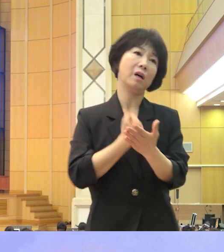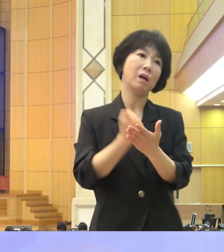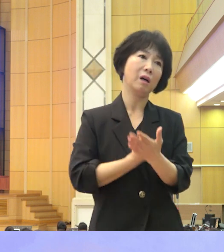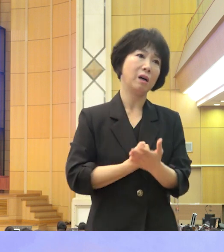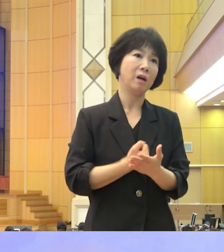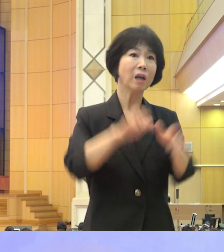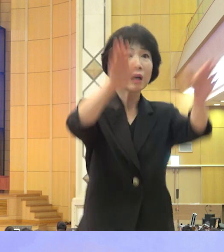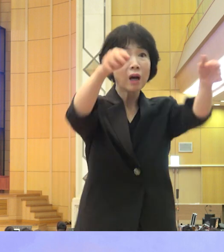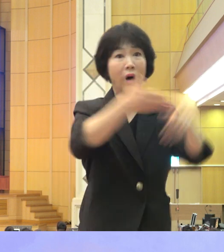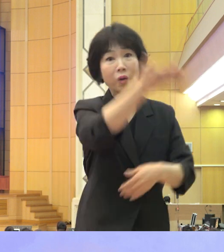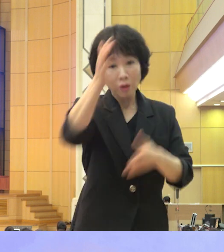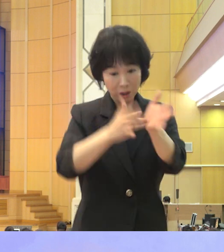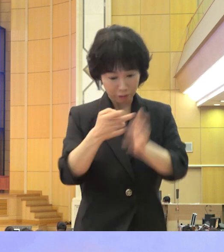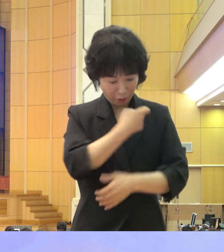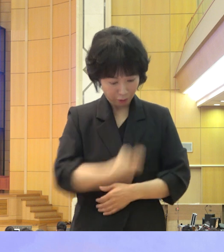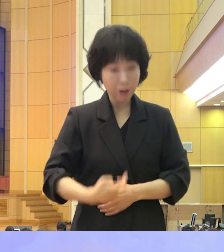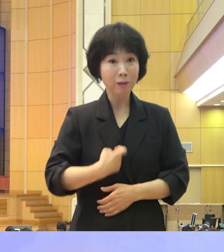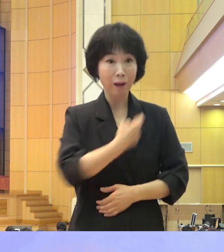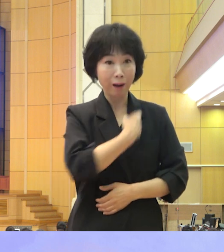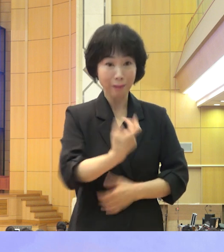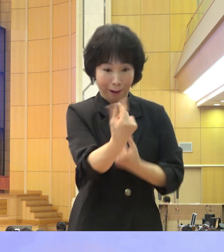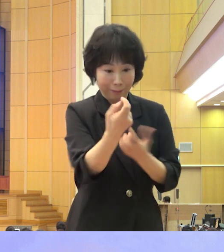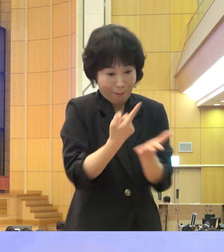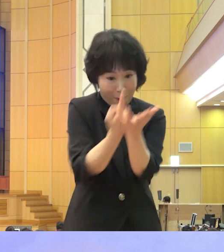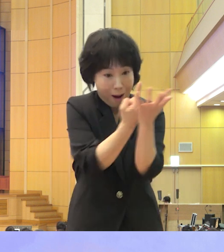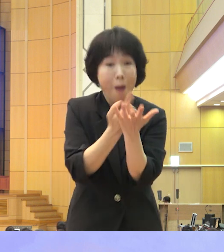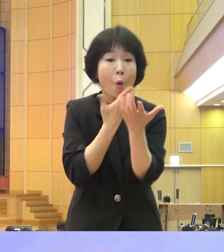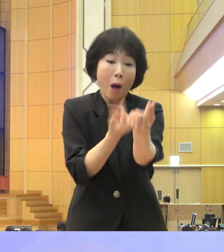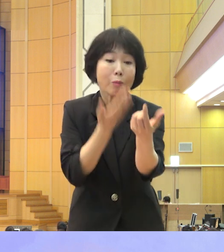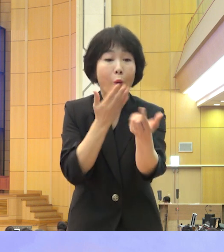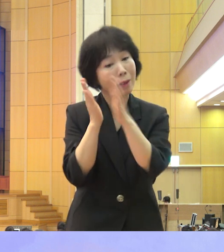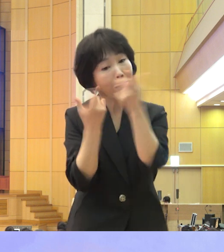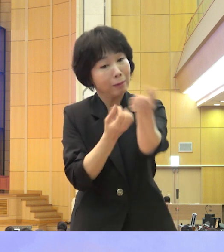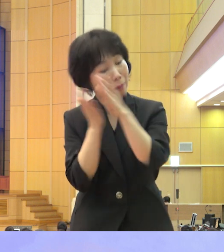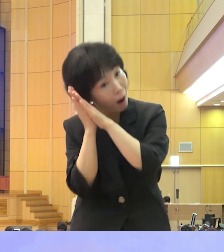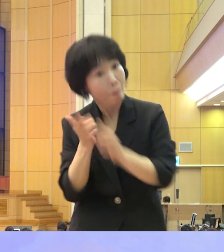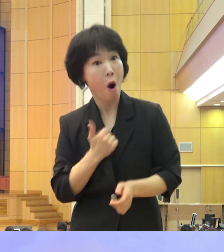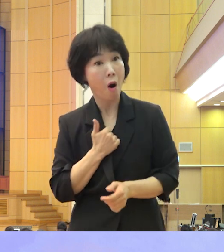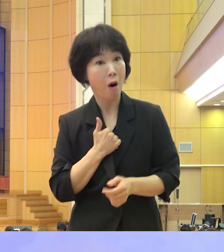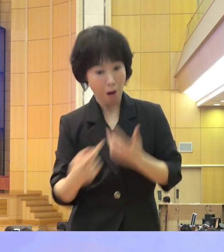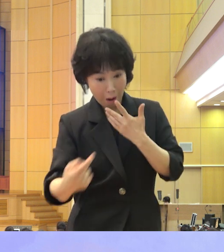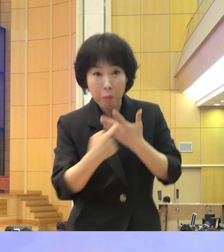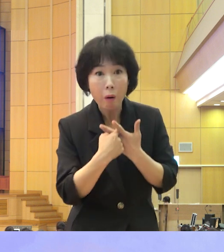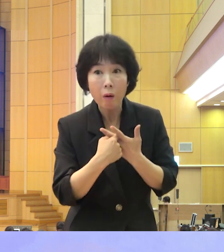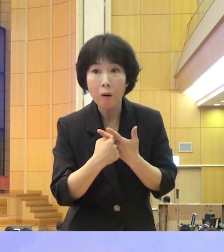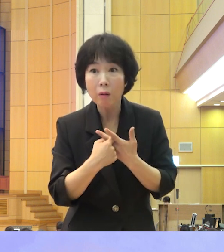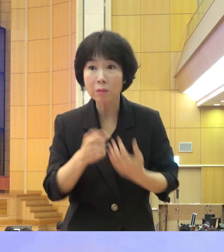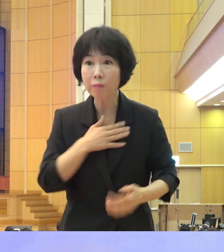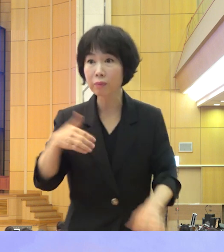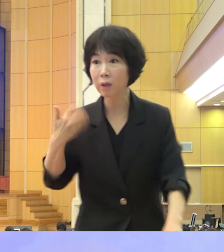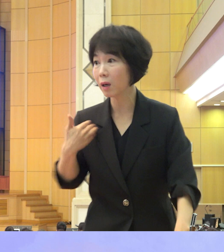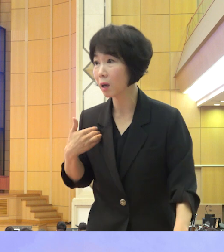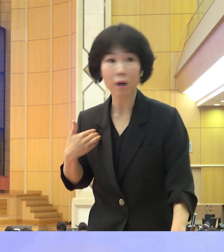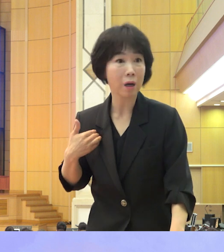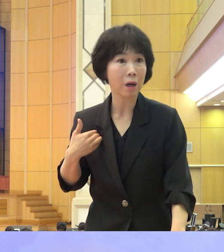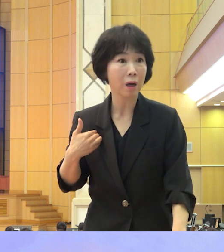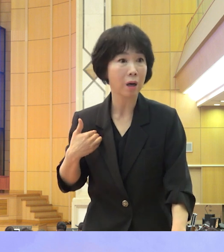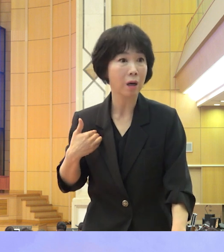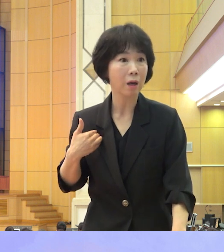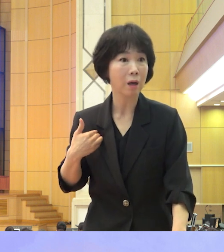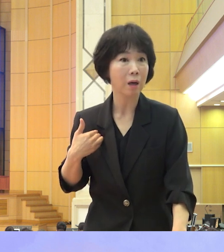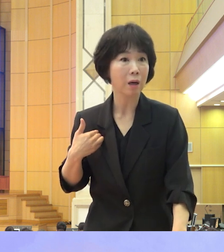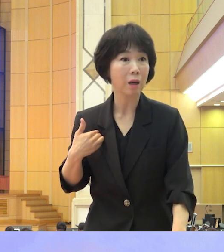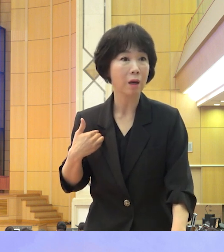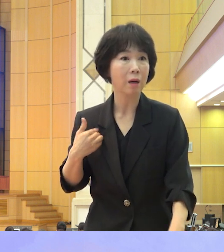보고 그랬던 제자잖아요. 그러면 일반 평신도들은 그렇다 손치더라도 12